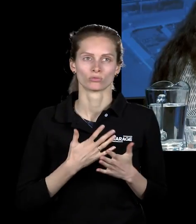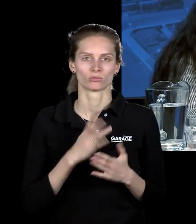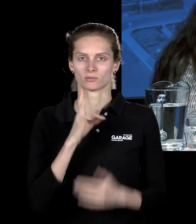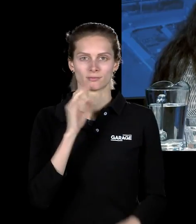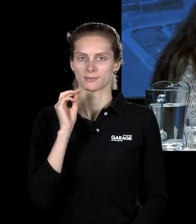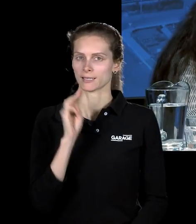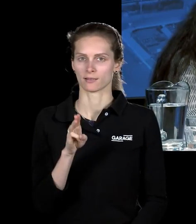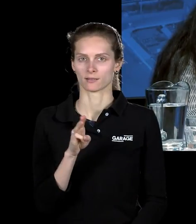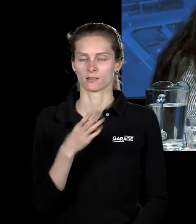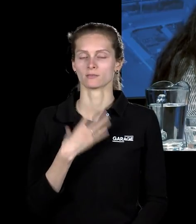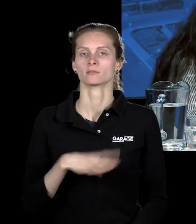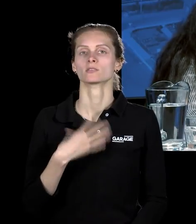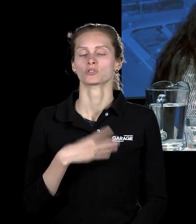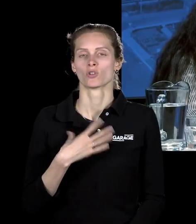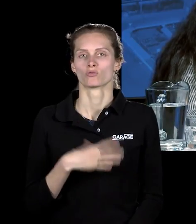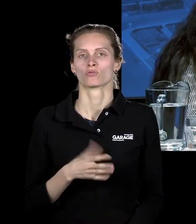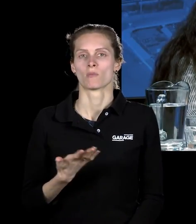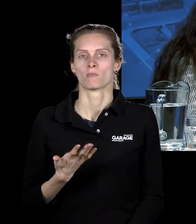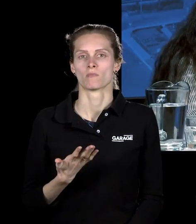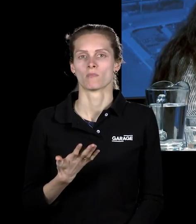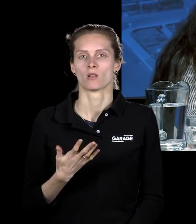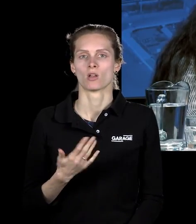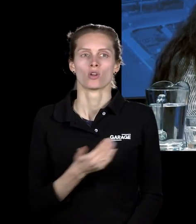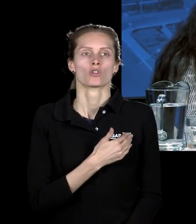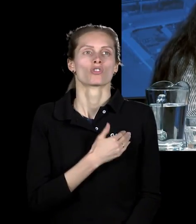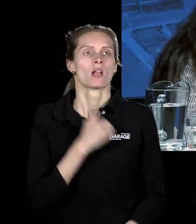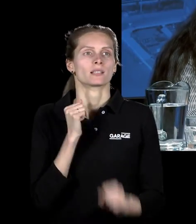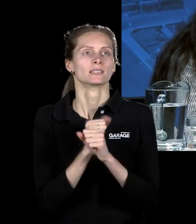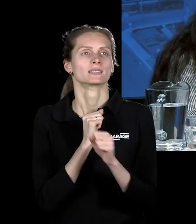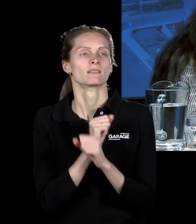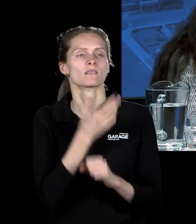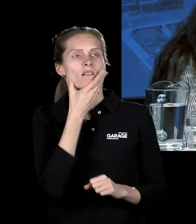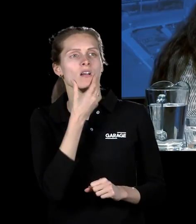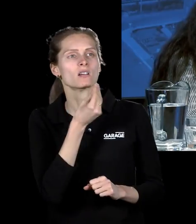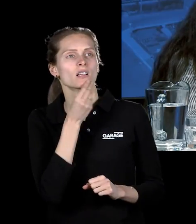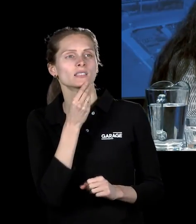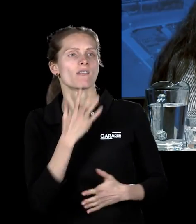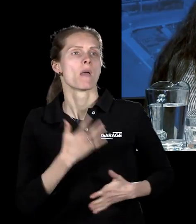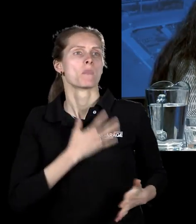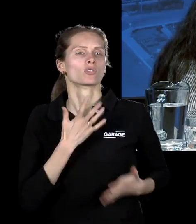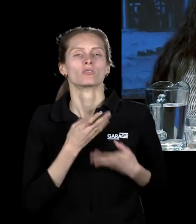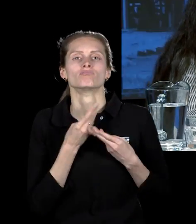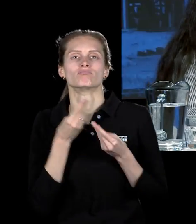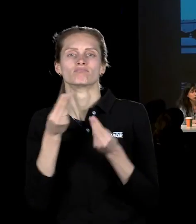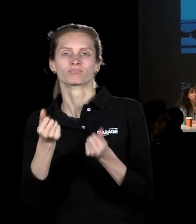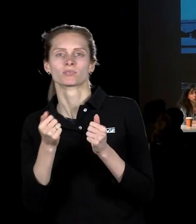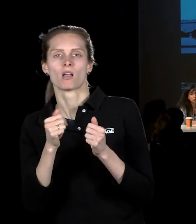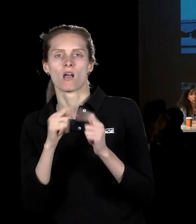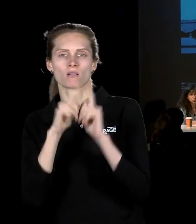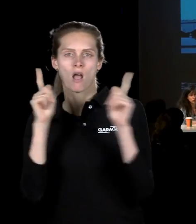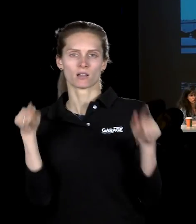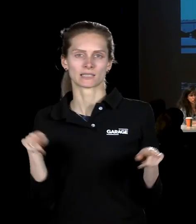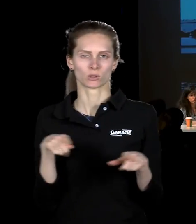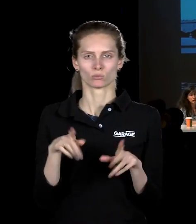что зачем я буду... никакого желания сделать красивую, как бы эмоционально воздействующую картинку, при том,